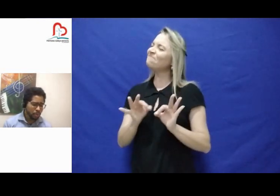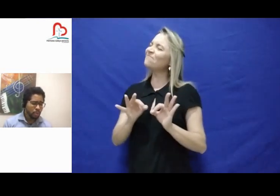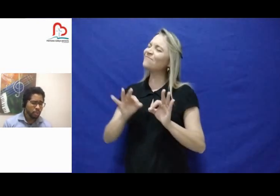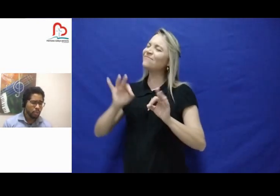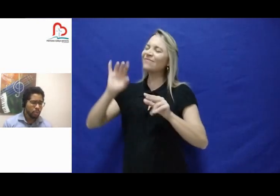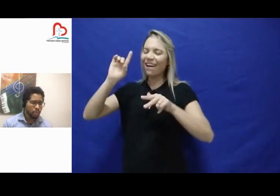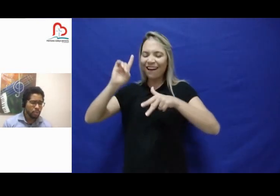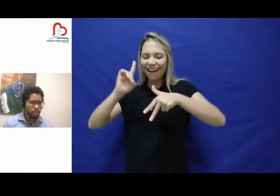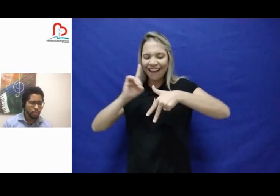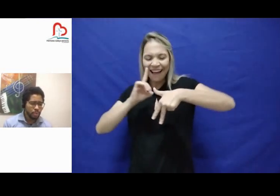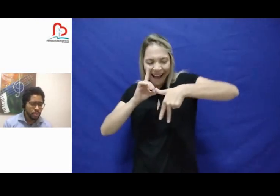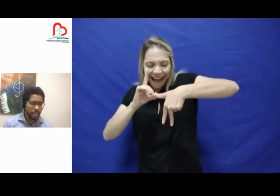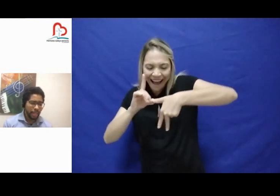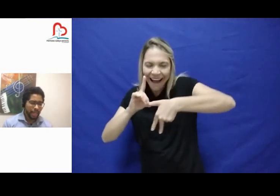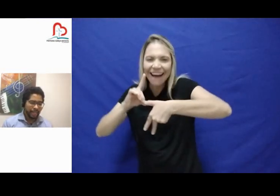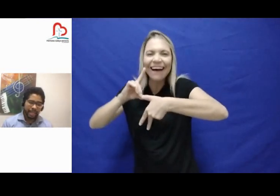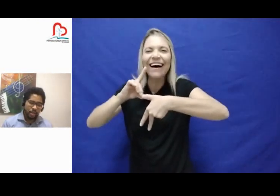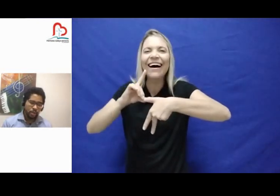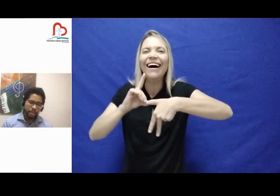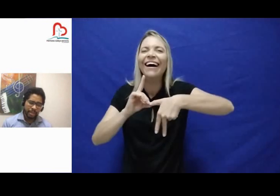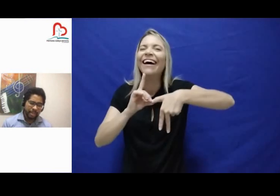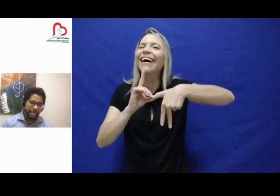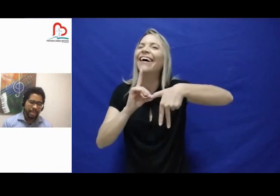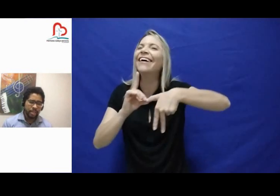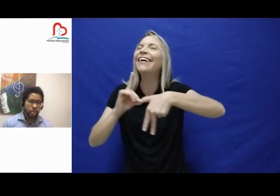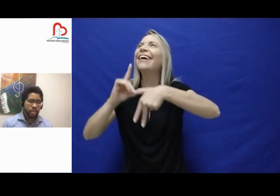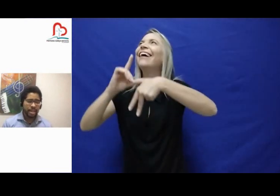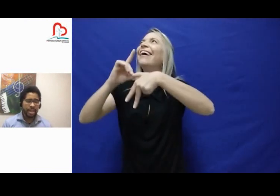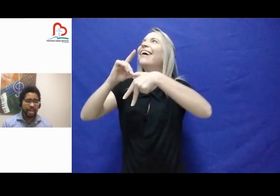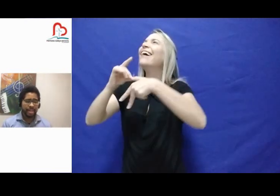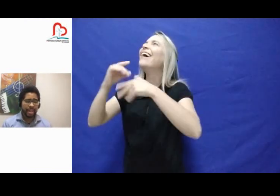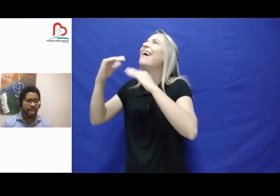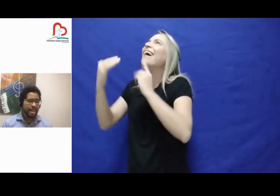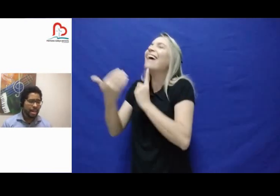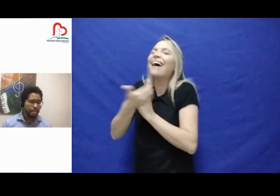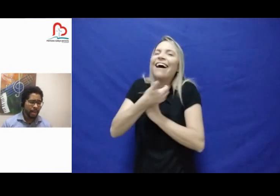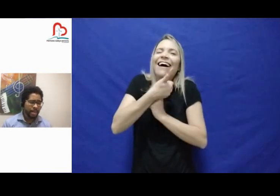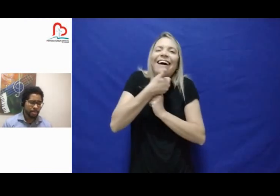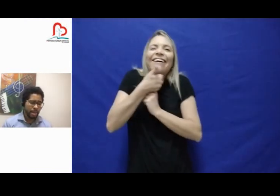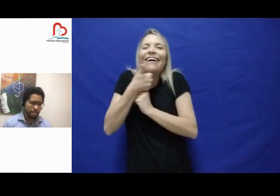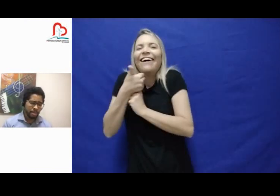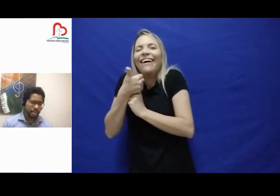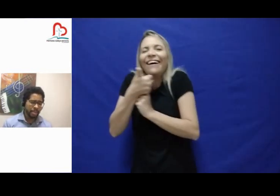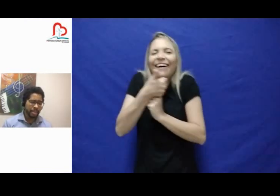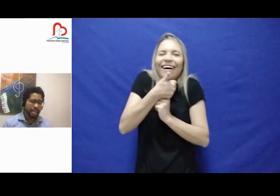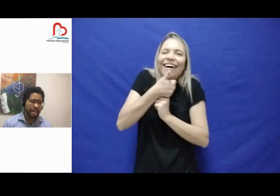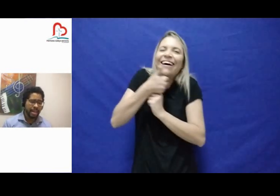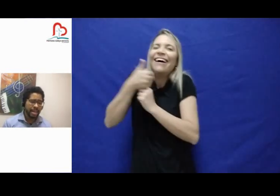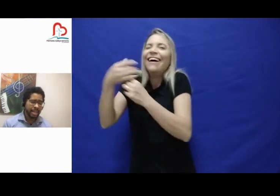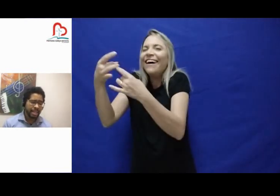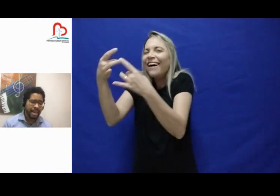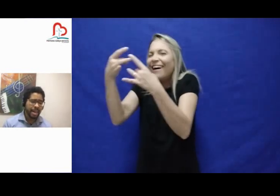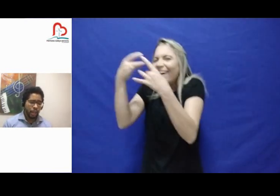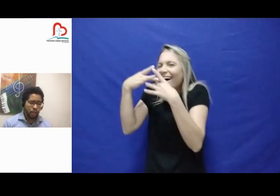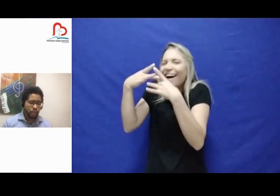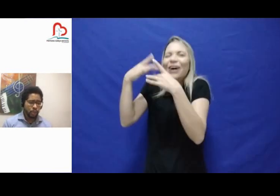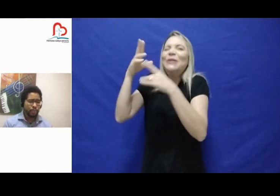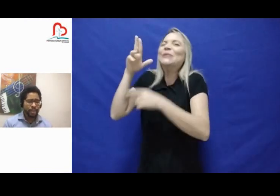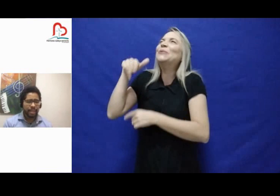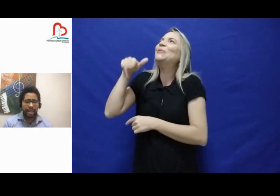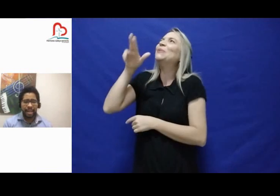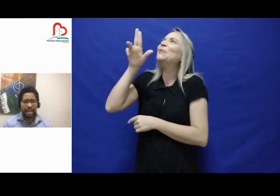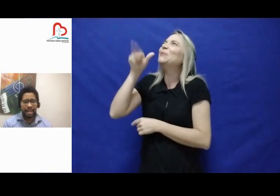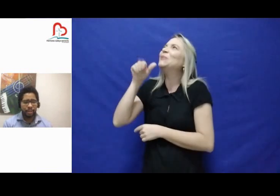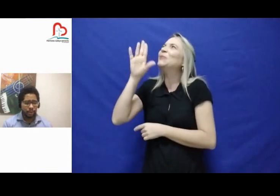me conduz. Não me deixará, mas me abrigará